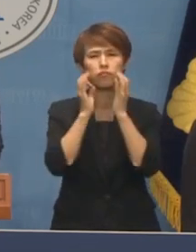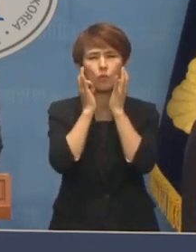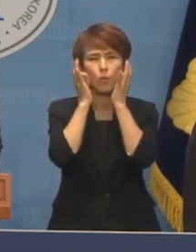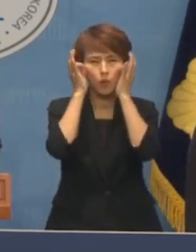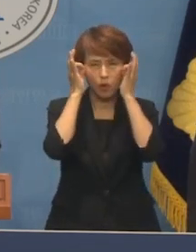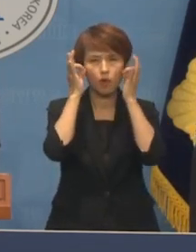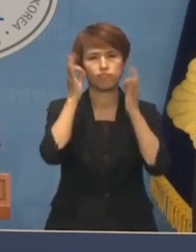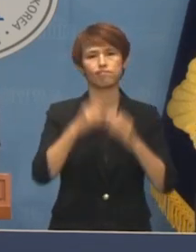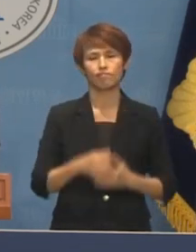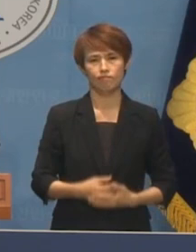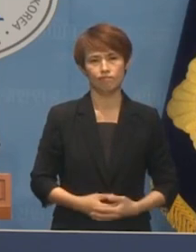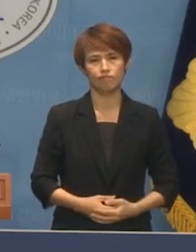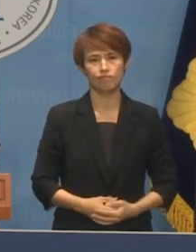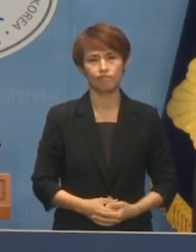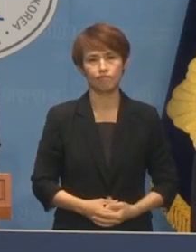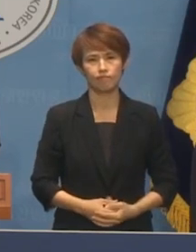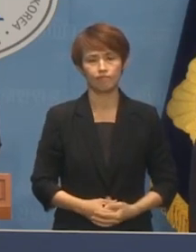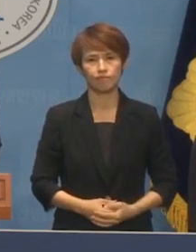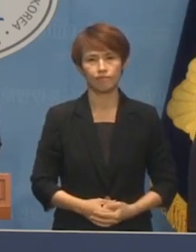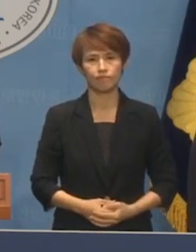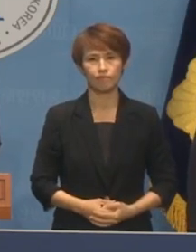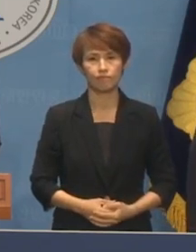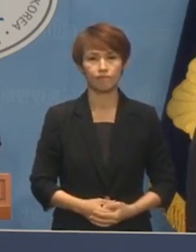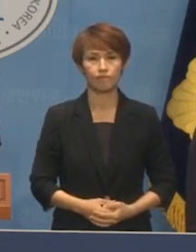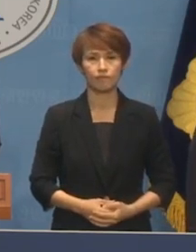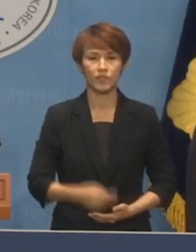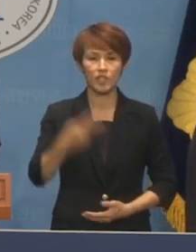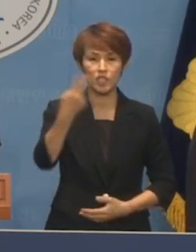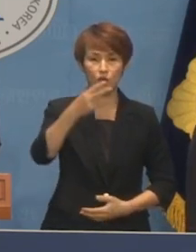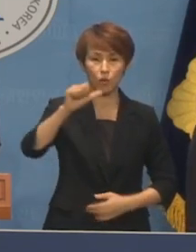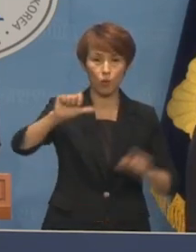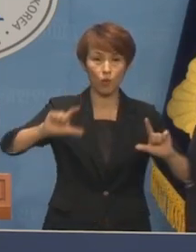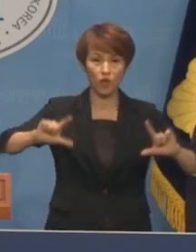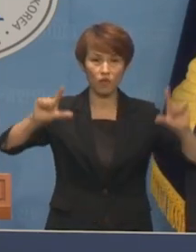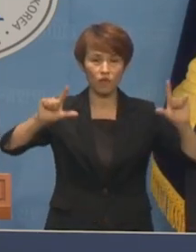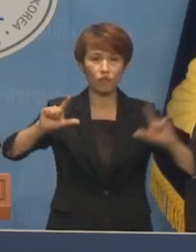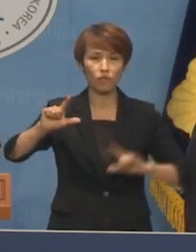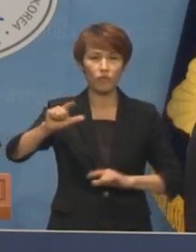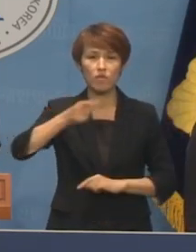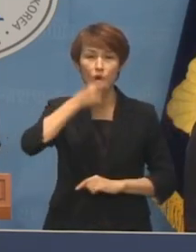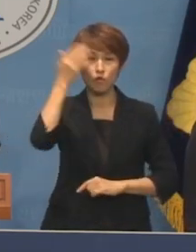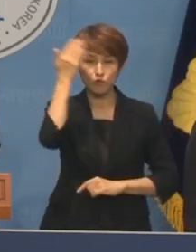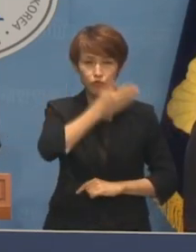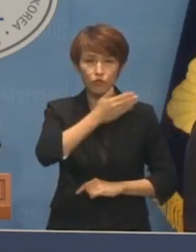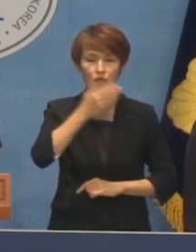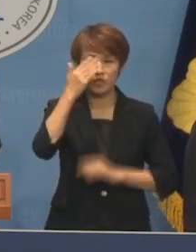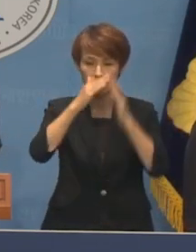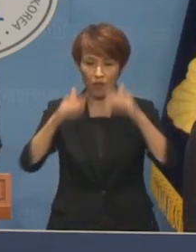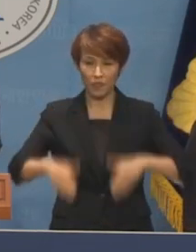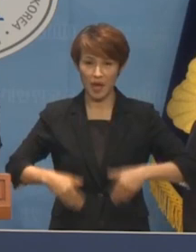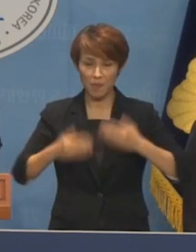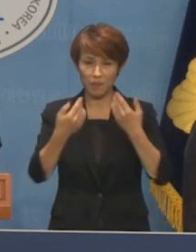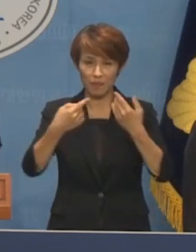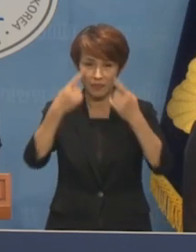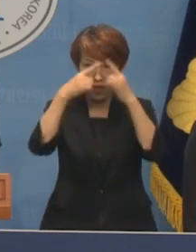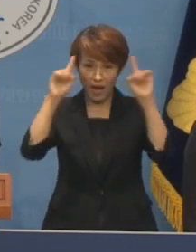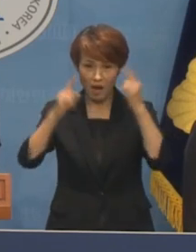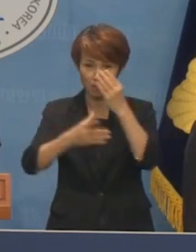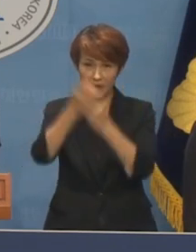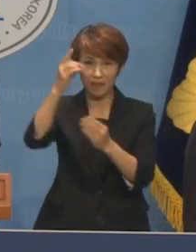뜻을 모았습니다. 더불어 2005년 여수대 전남대 통폐합 당시